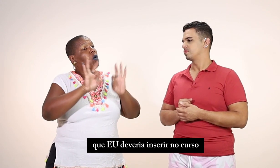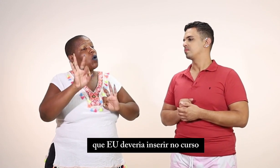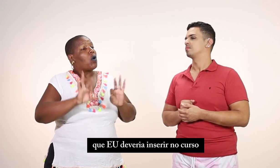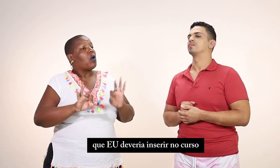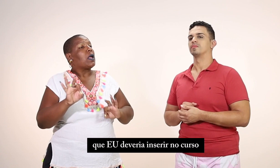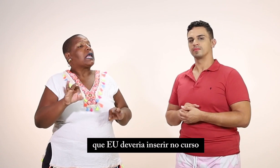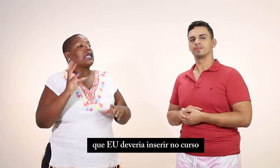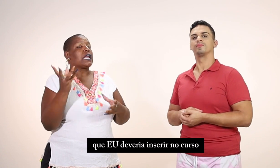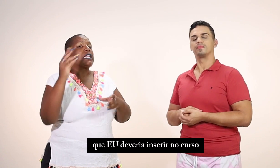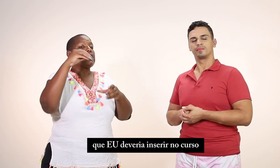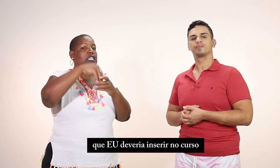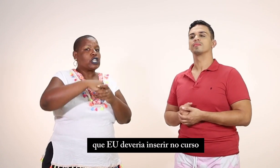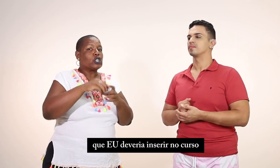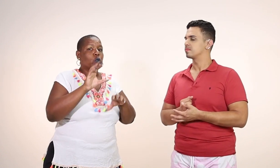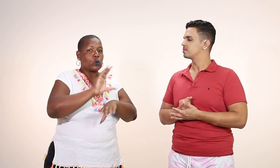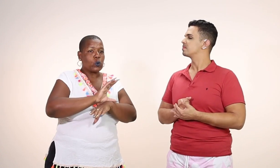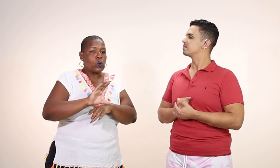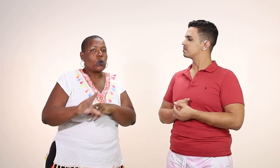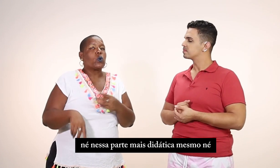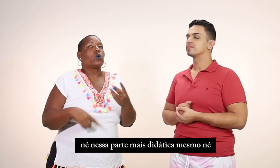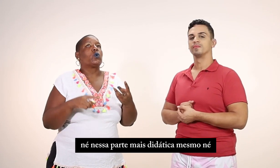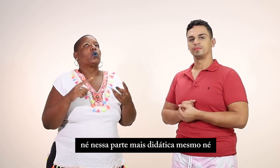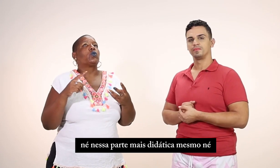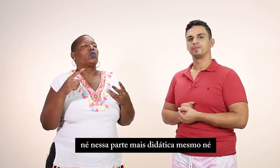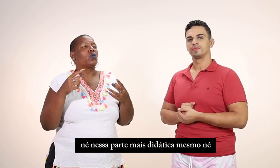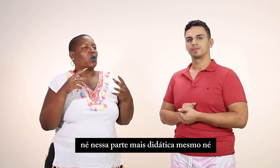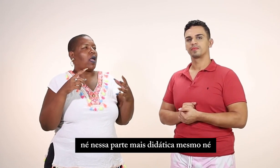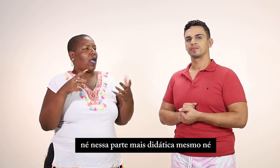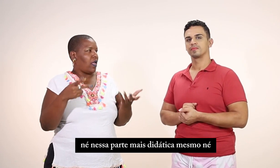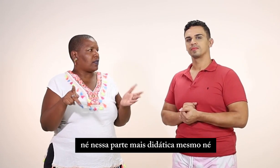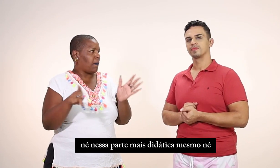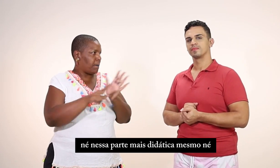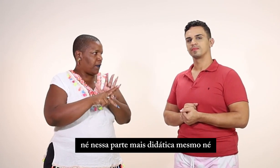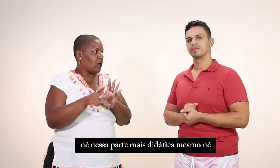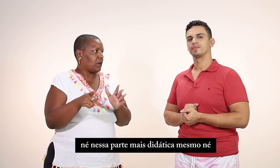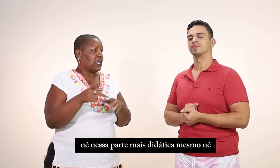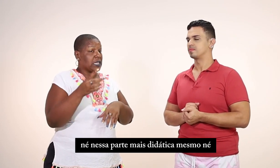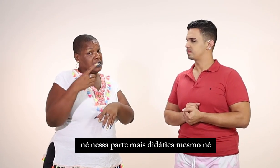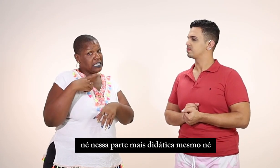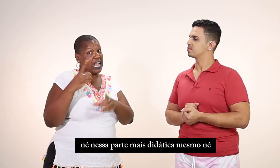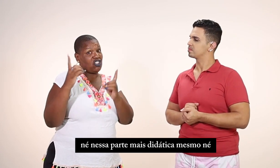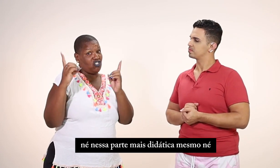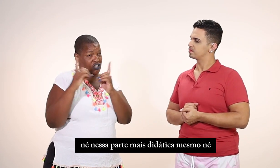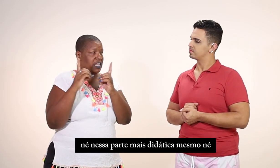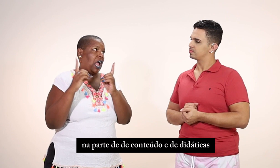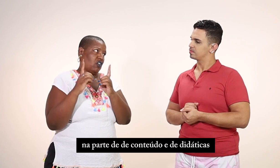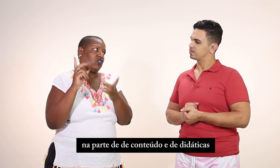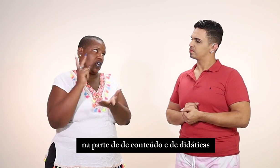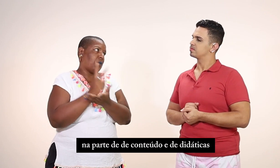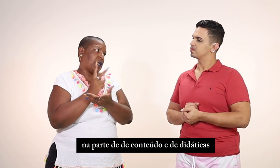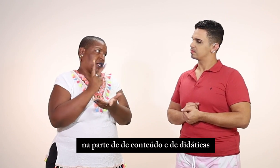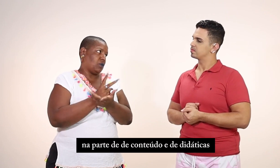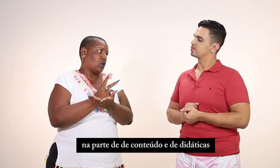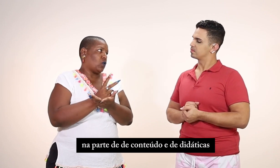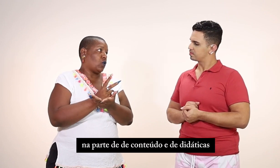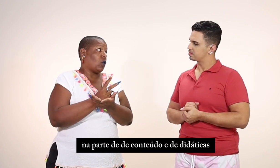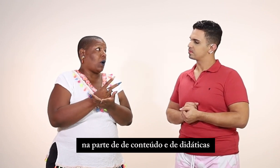que eu deveria inserir no curso, né, nessa parte mais didática mesmo, né, na parte de conteúdo e